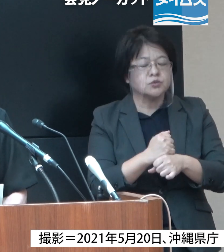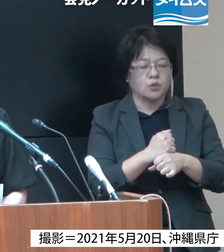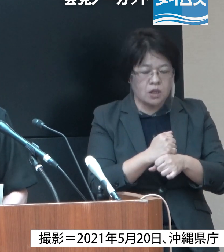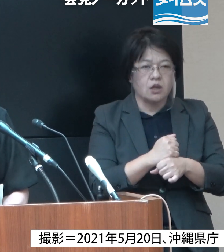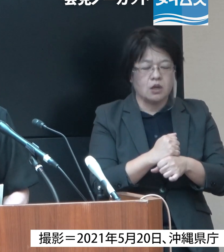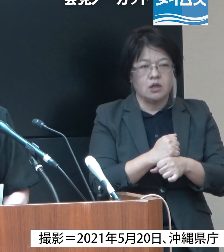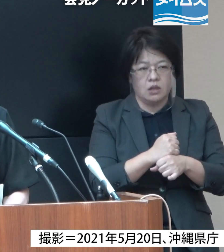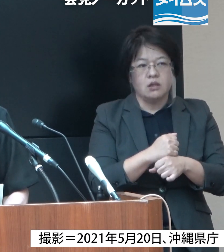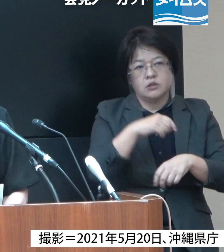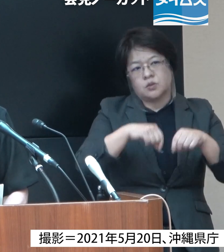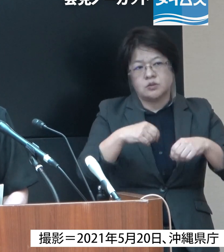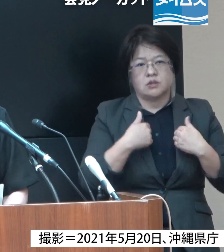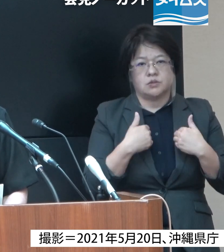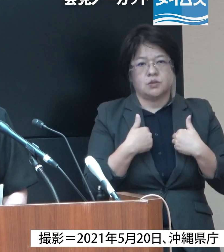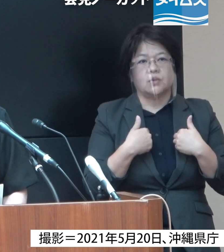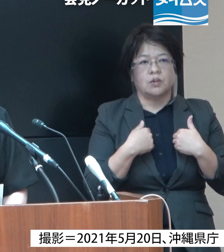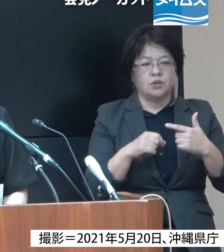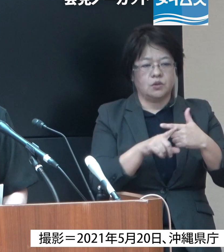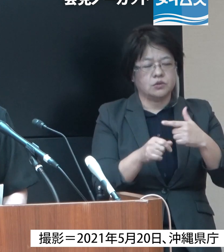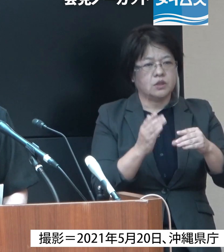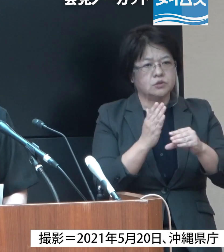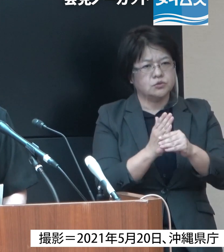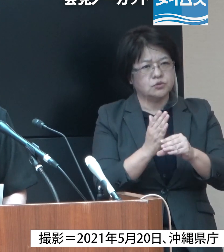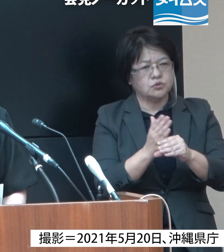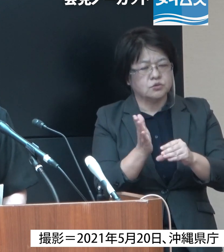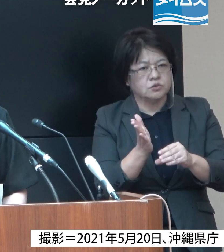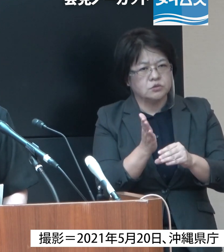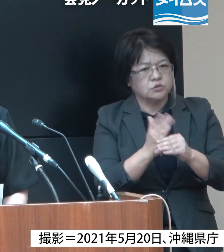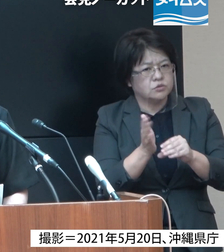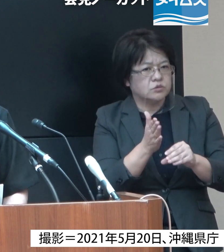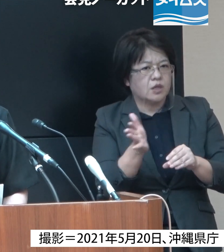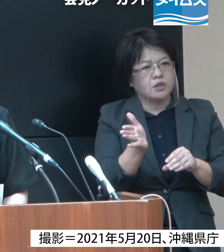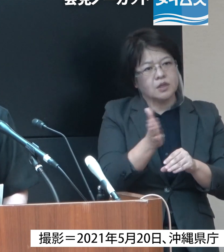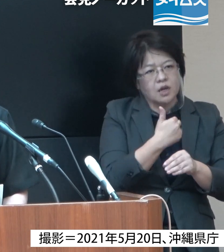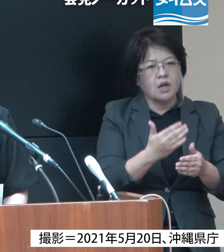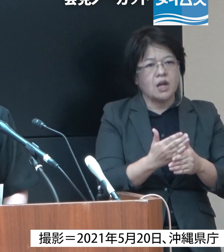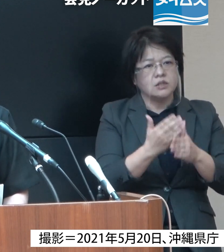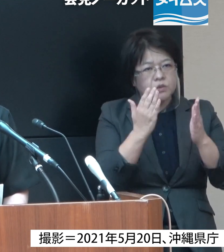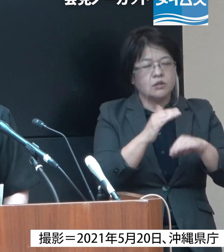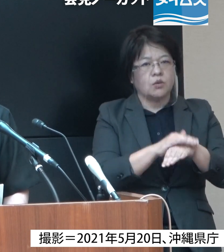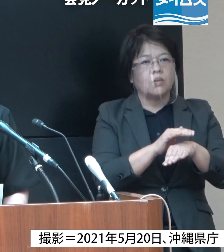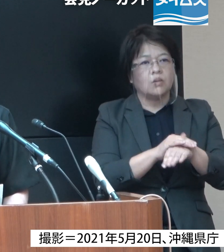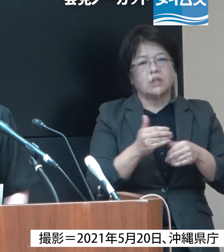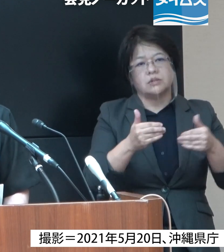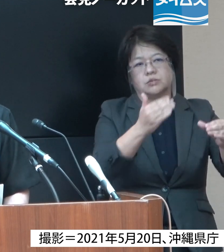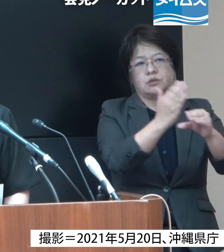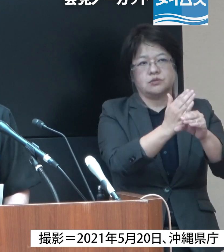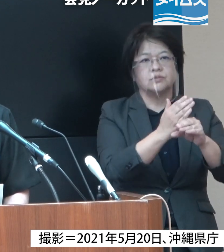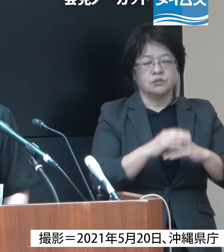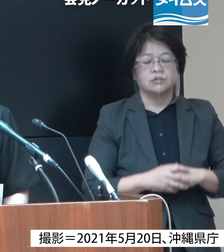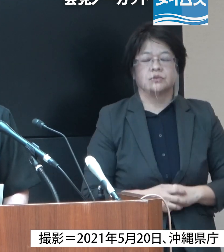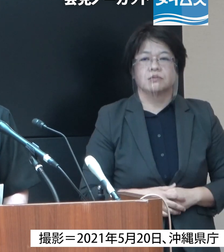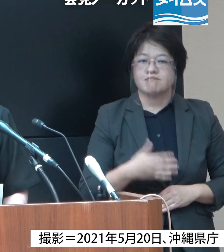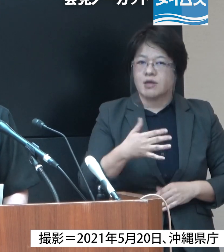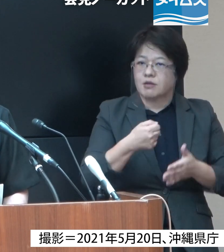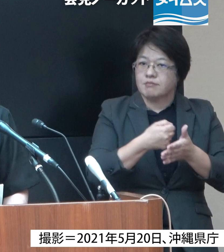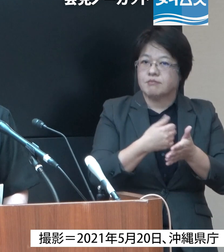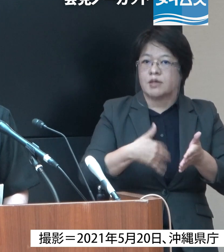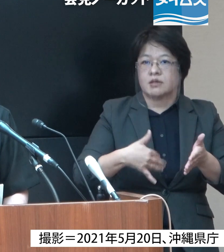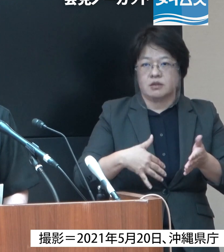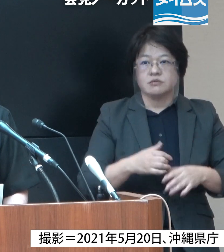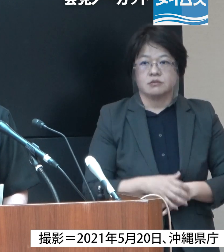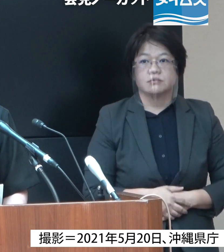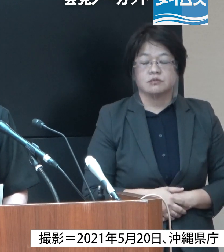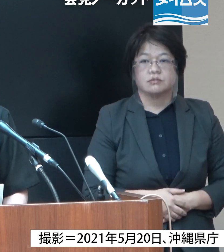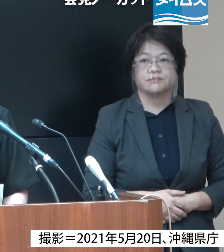ので、6月中旬から始められるようにというスケジュール感で今望んでいるところです。まだ決定には至っており